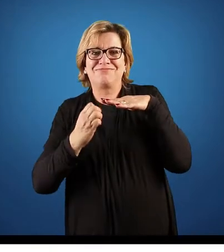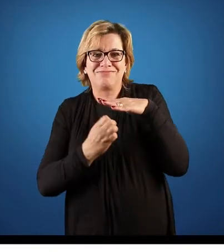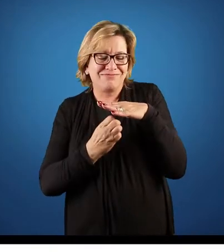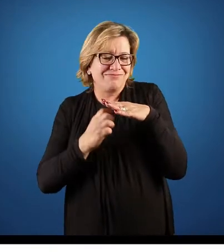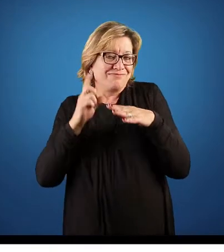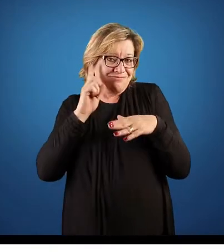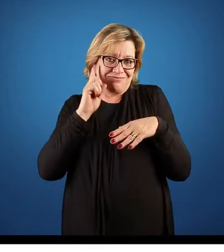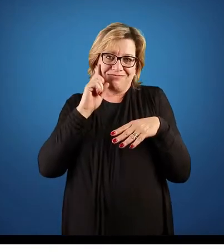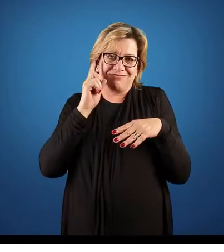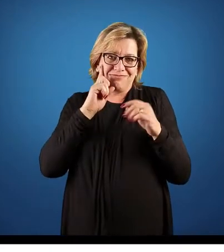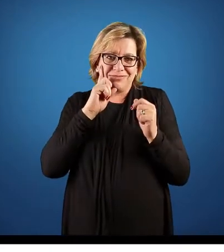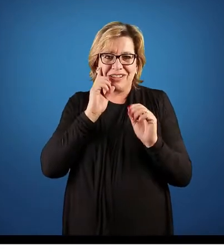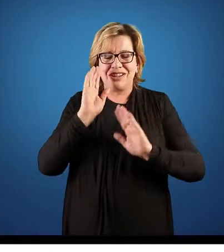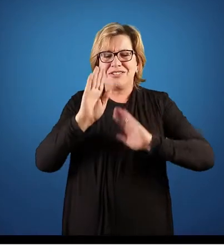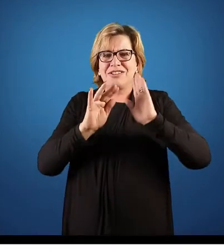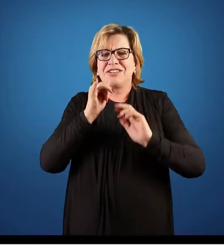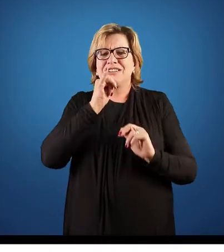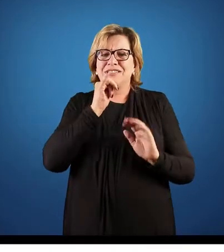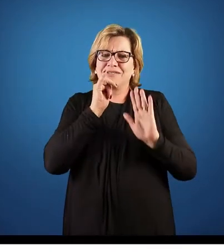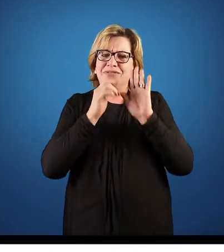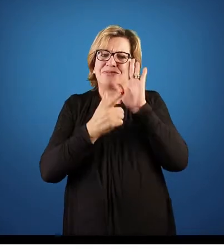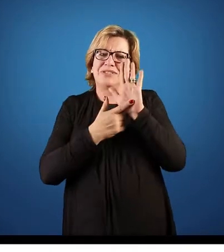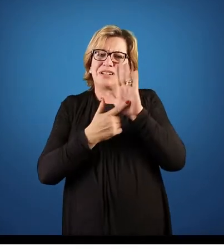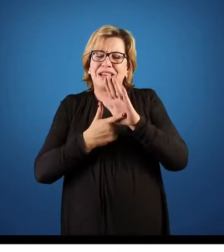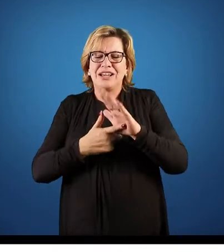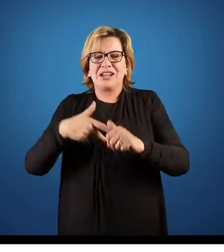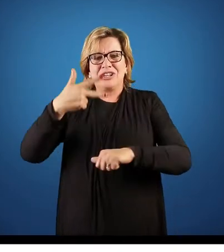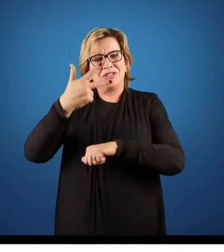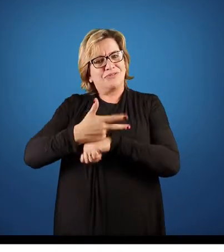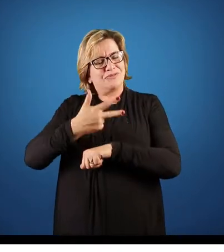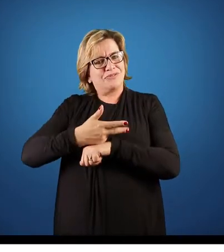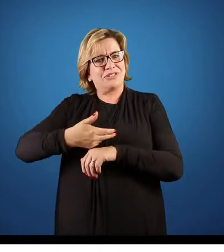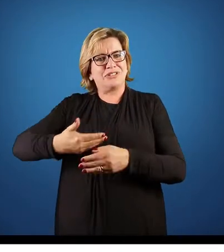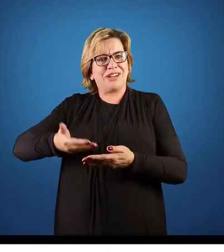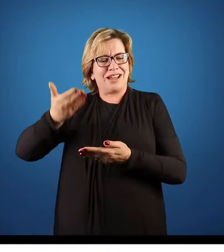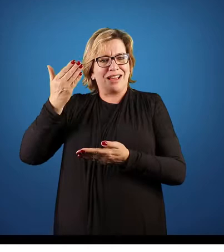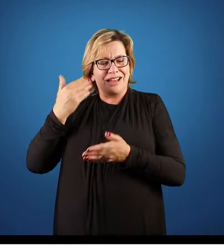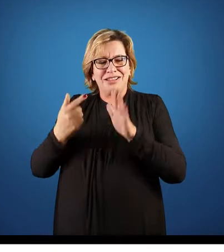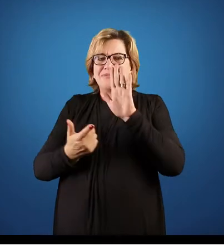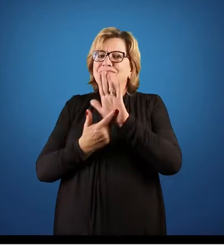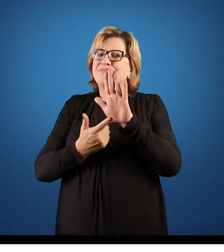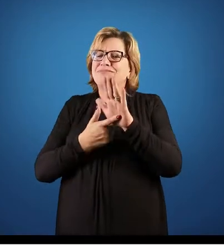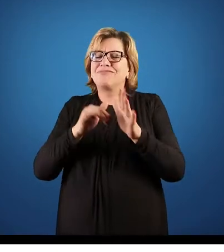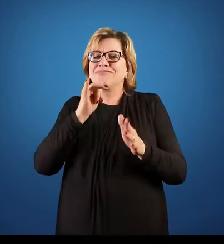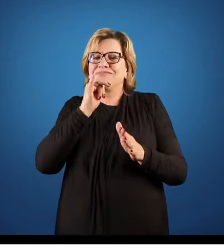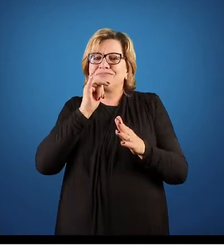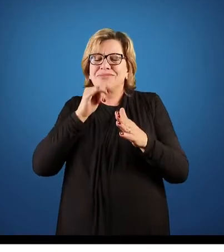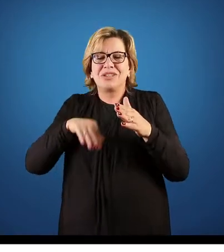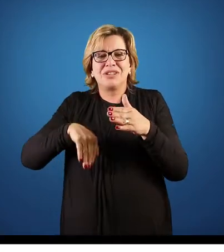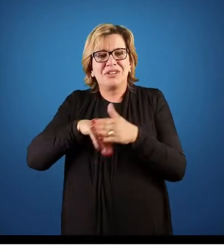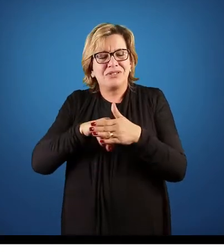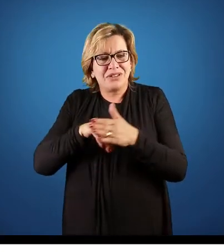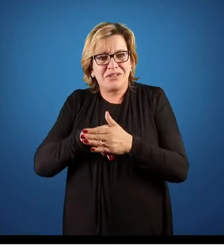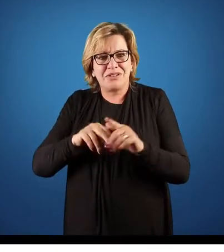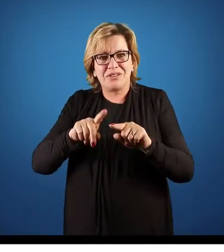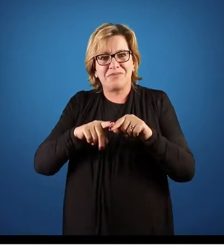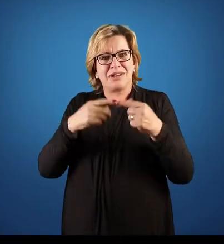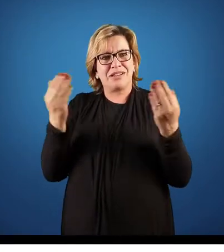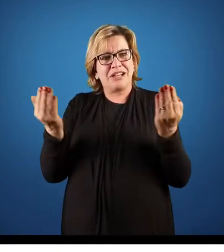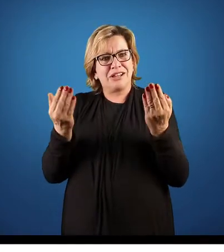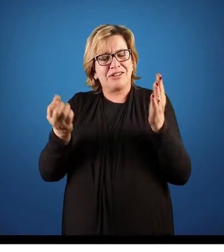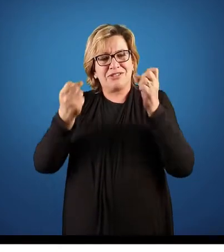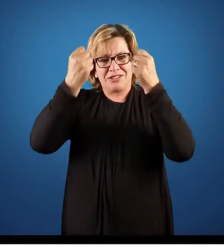rotineira você tá um exemplo no vídeo anterior falei do futebol né nós vamos falar agora de uma coisa bastante interessante